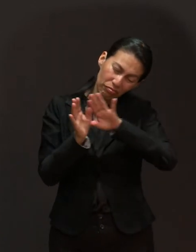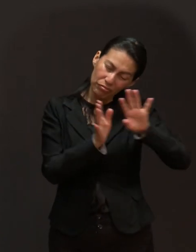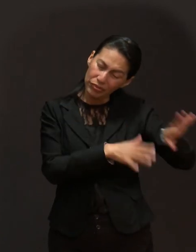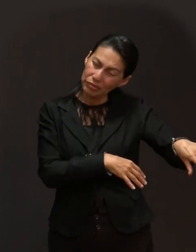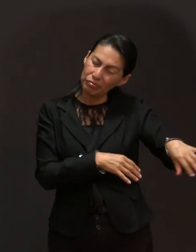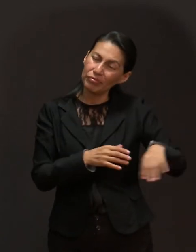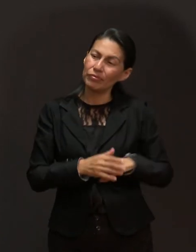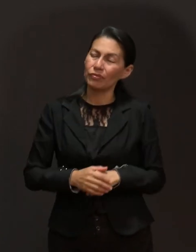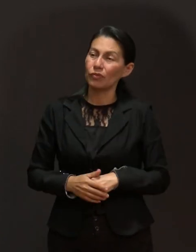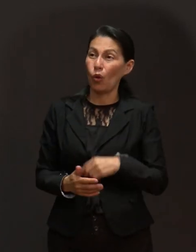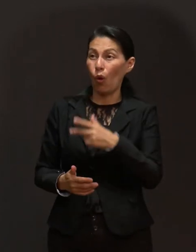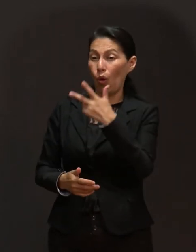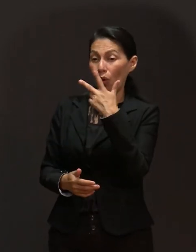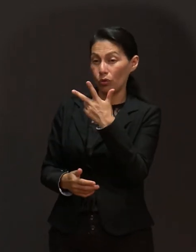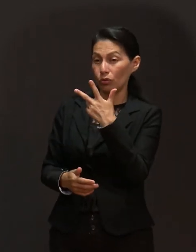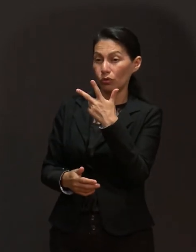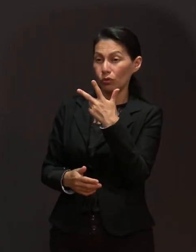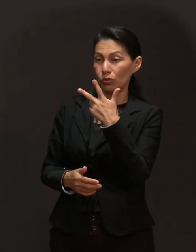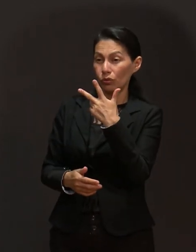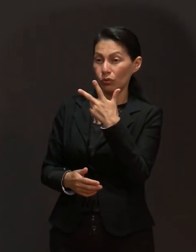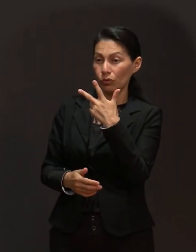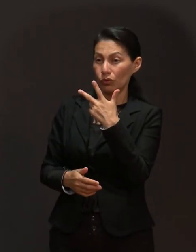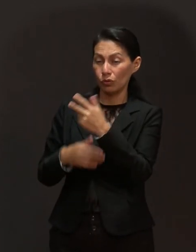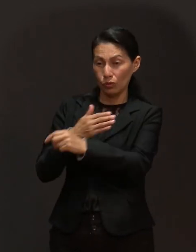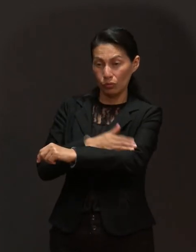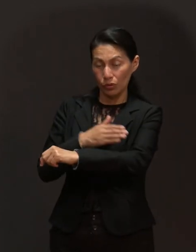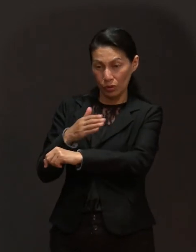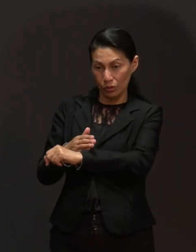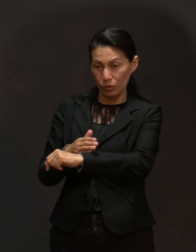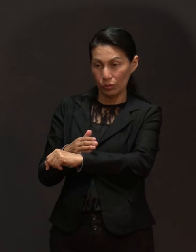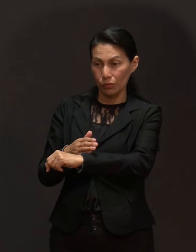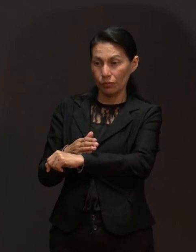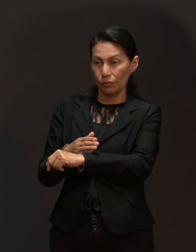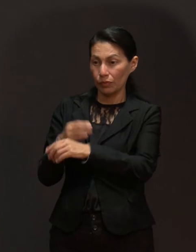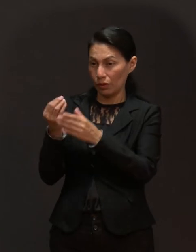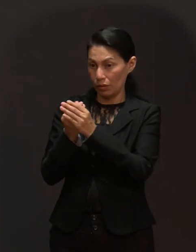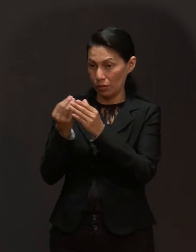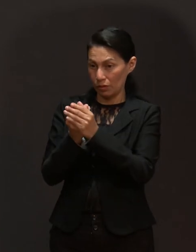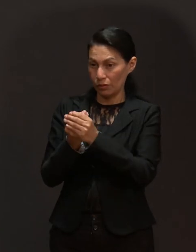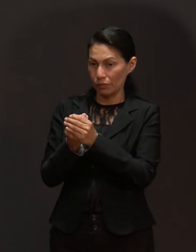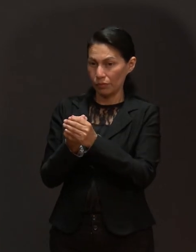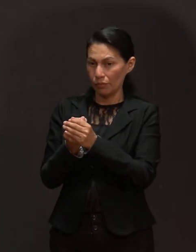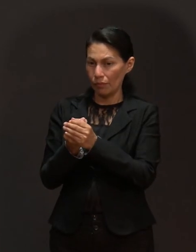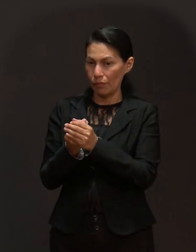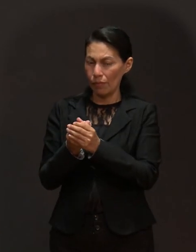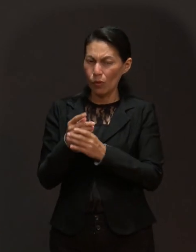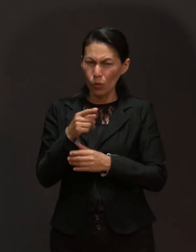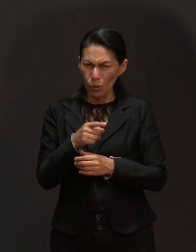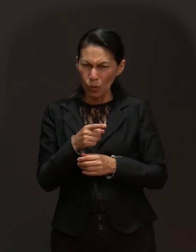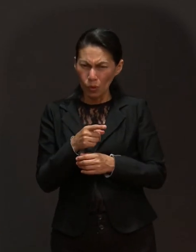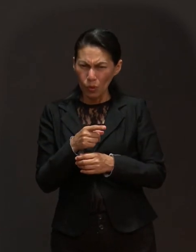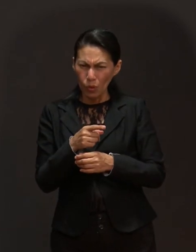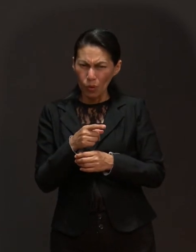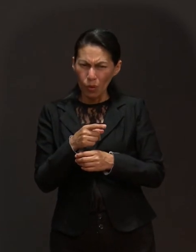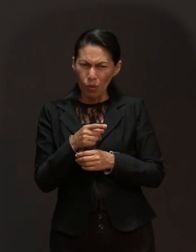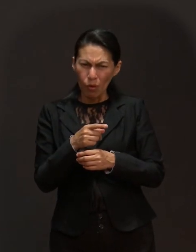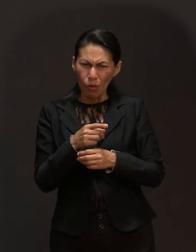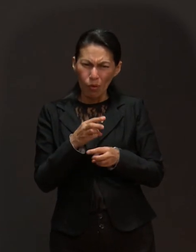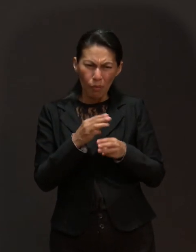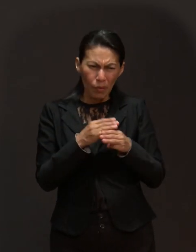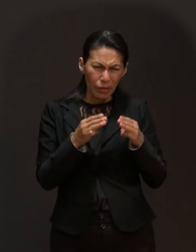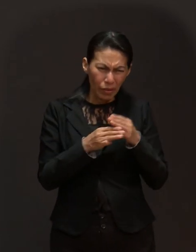dejo la materia. Éramos ocho compañeros en el curso. Al dejar la materia, tus sueños